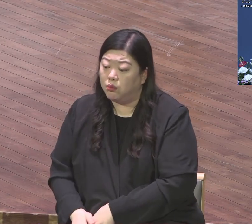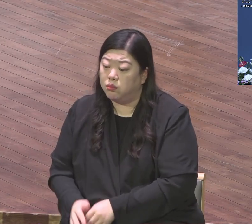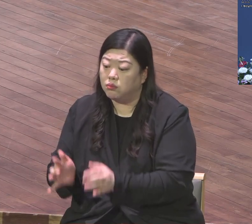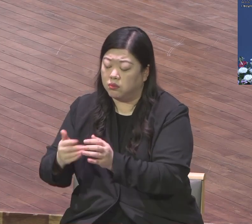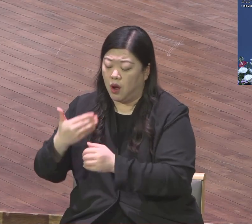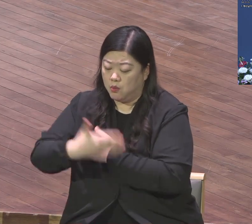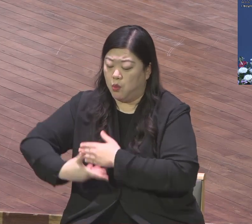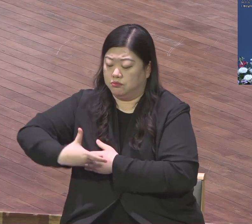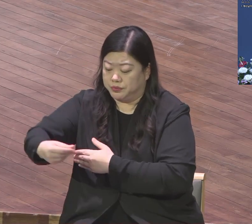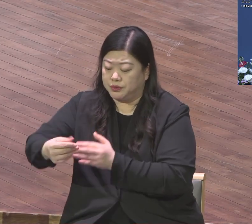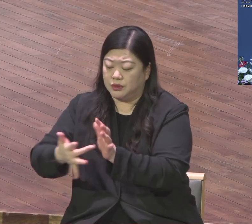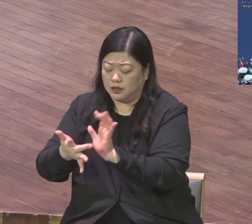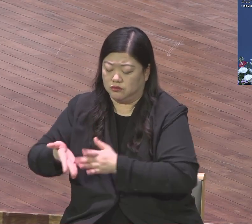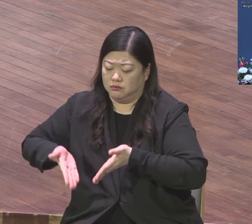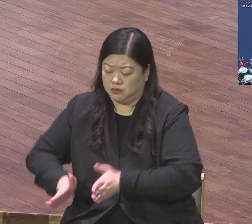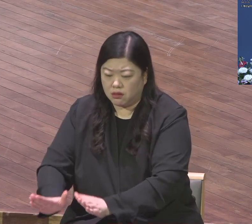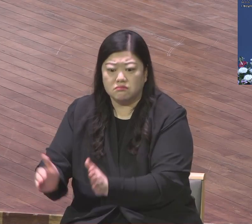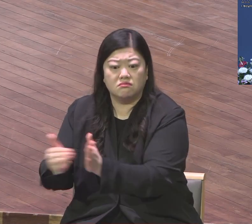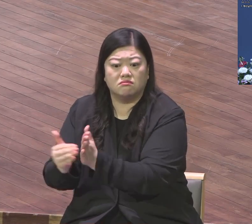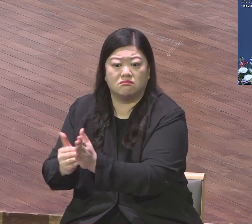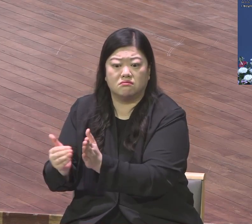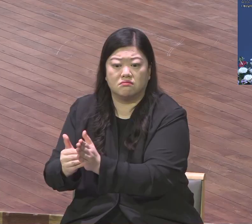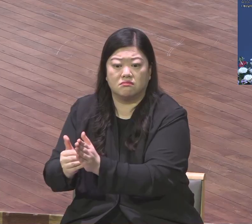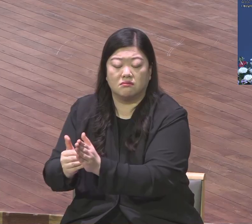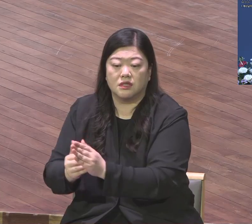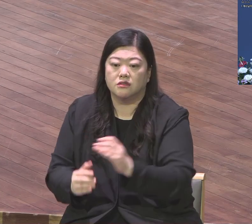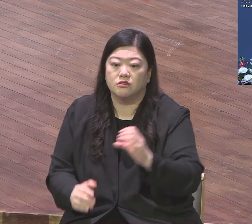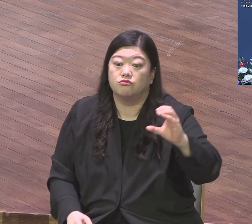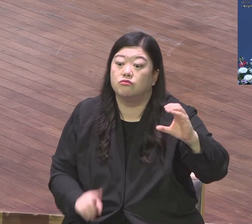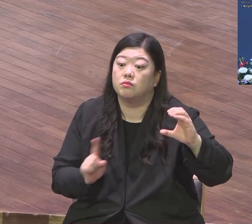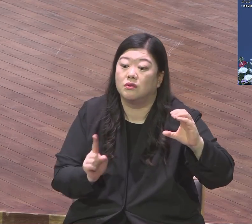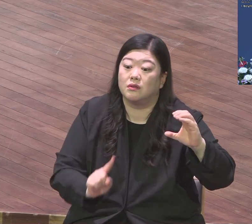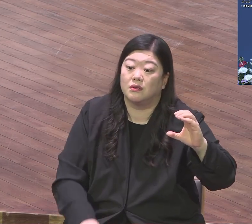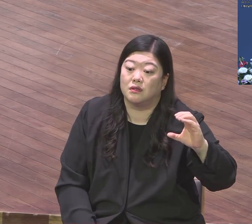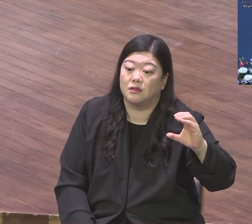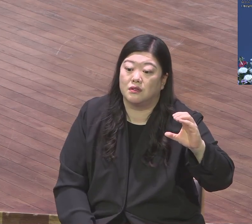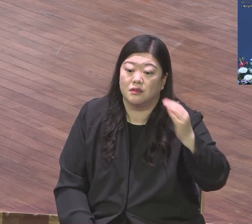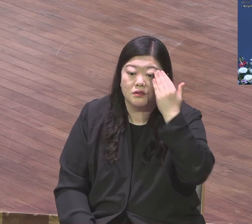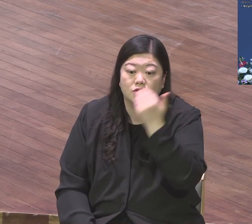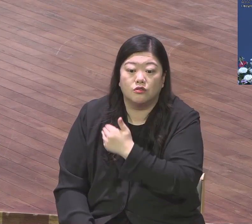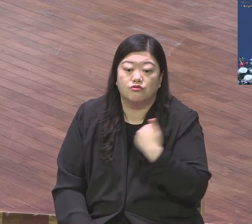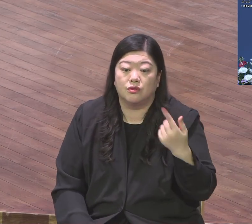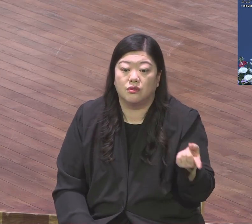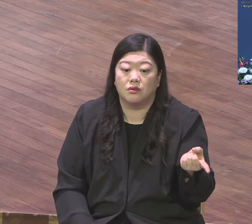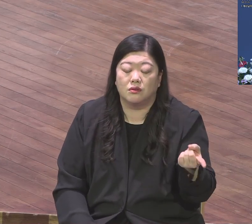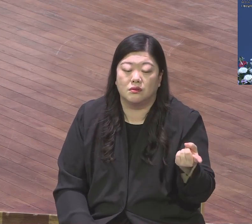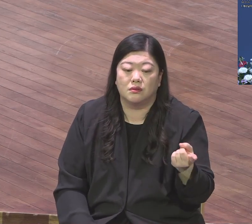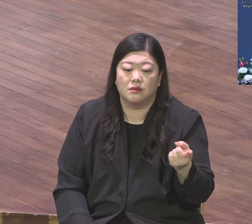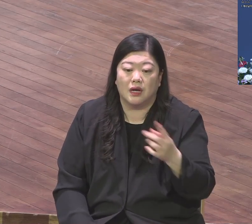만들고 마리아를 정말 입장 곤란하게 만들지. 마리아 천국에서 얼마나 안타깝겠어요.